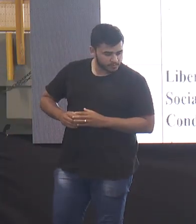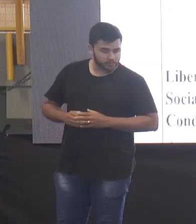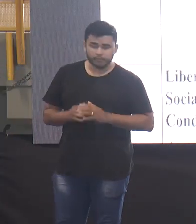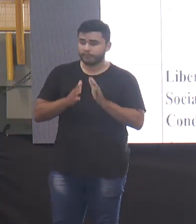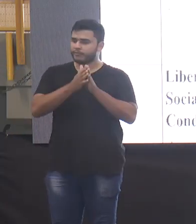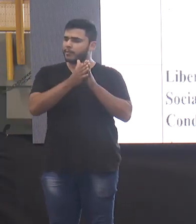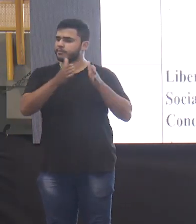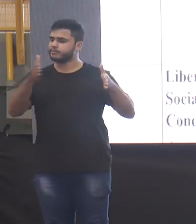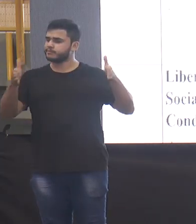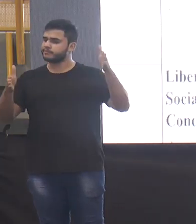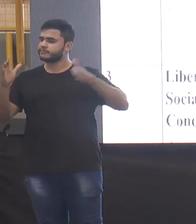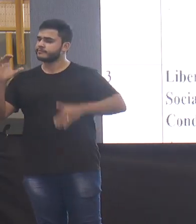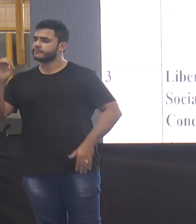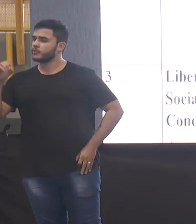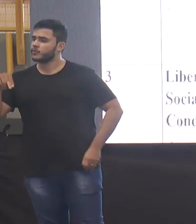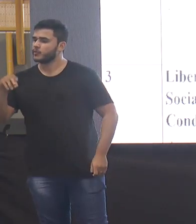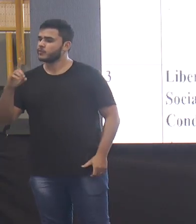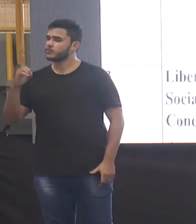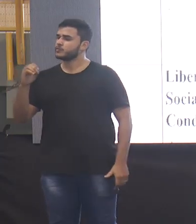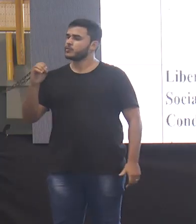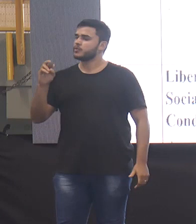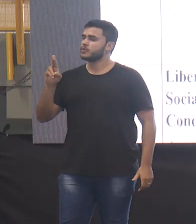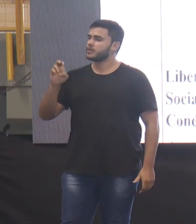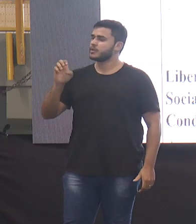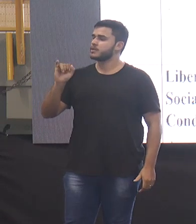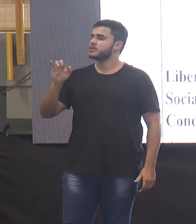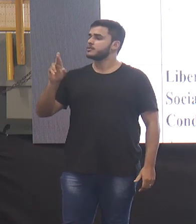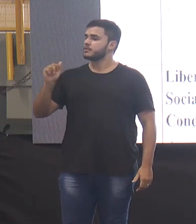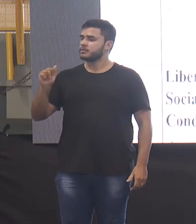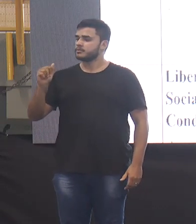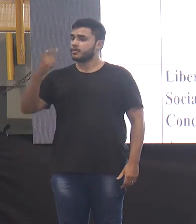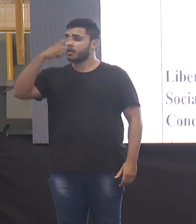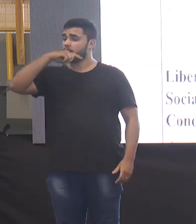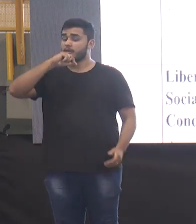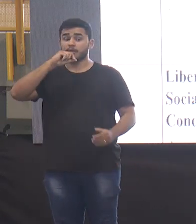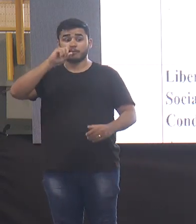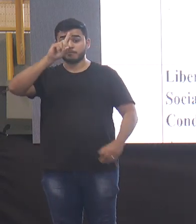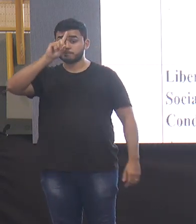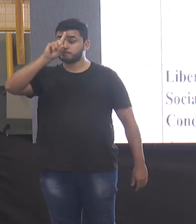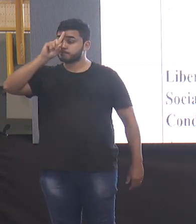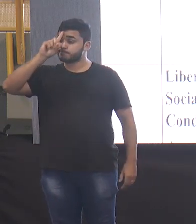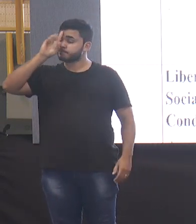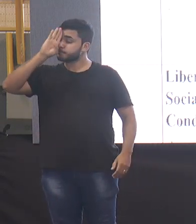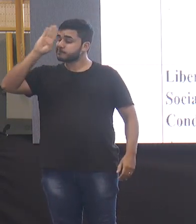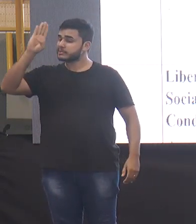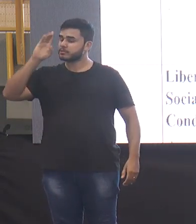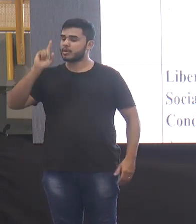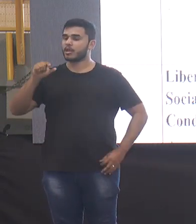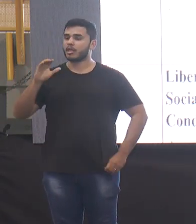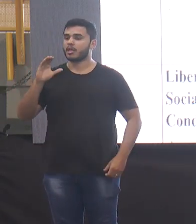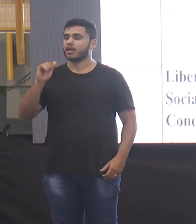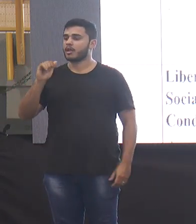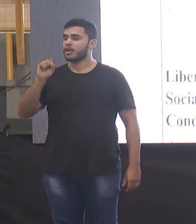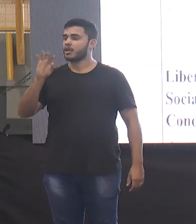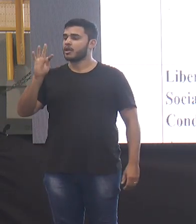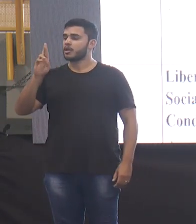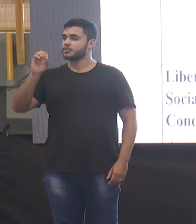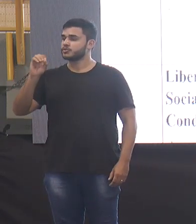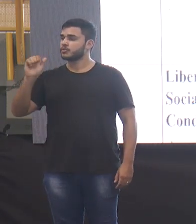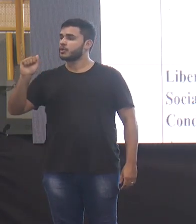como grande nome o Castro Alves. Castro Alves que ficou conhecido como poeta dos